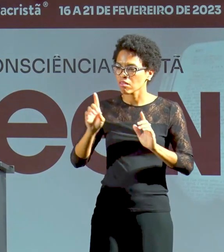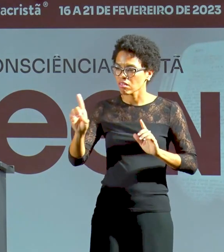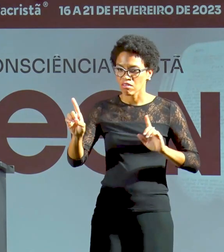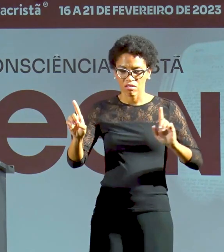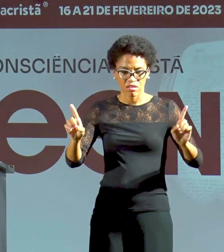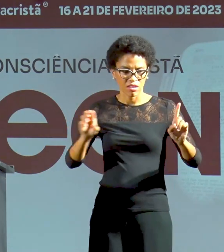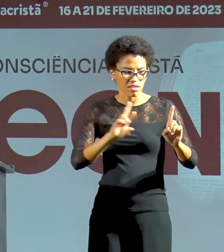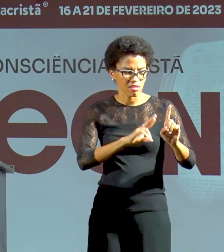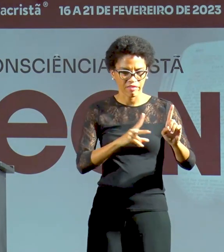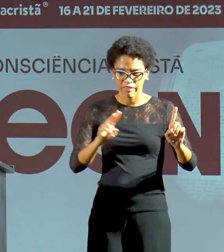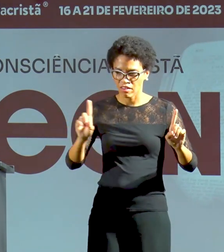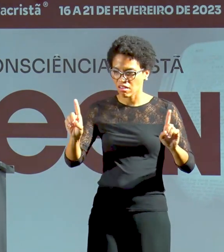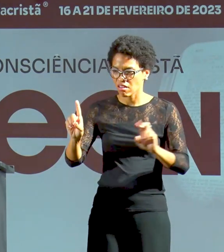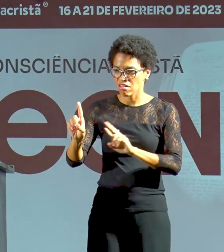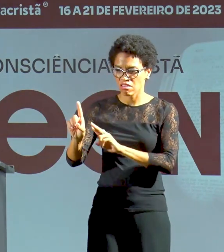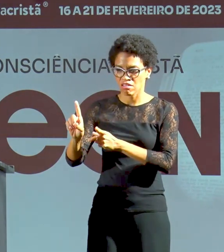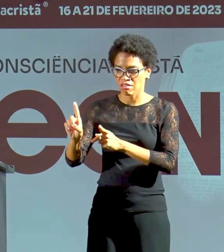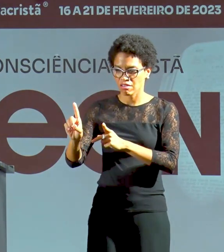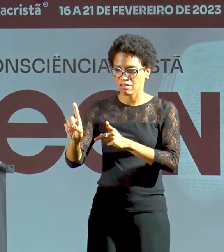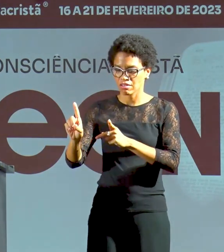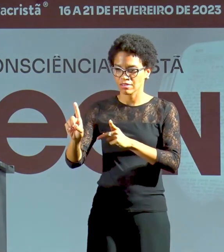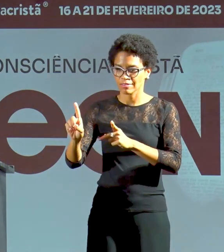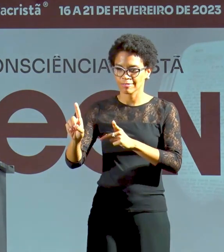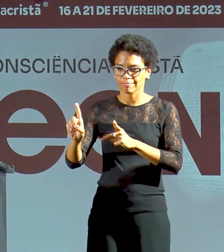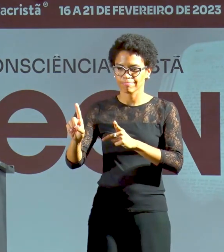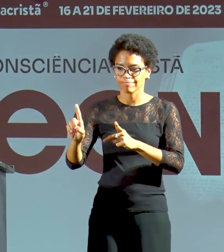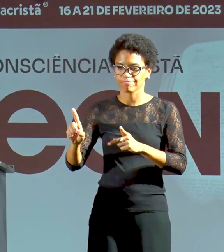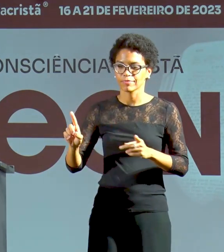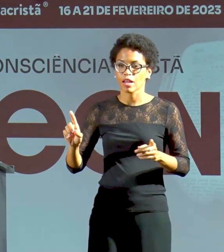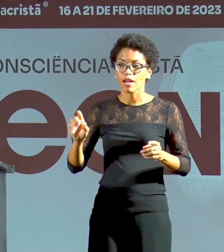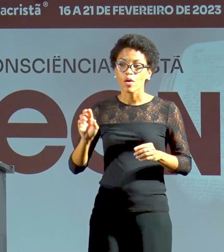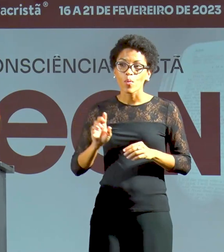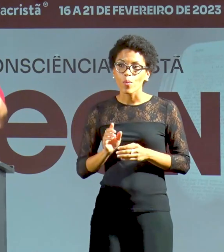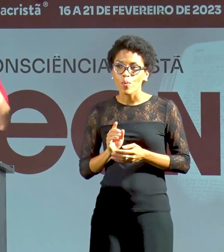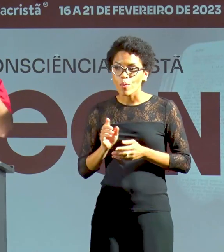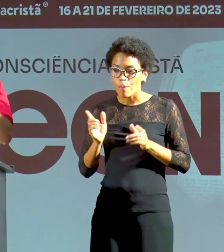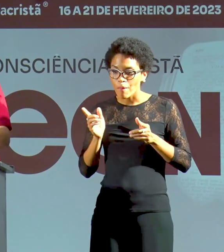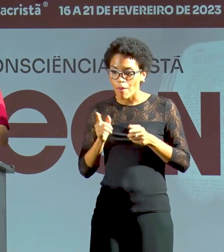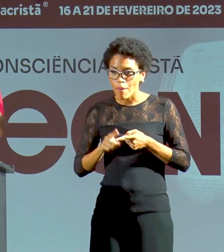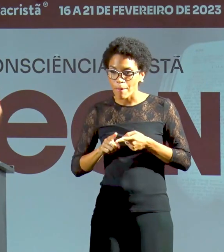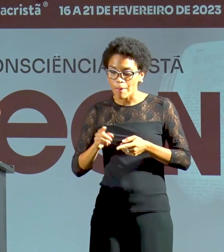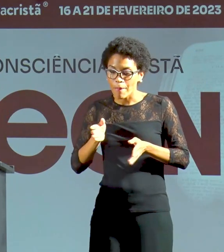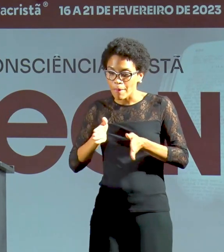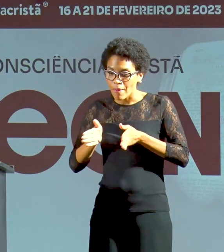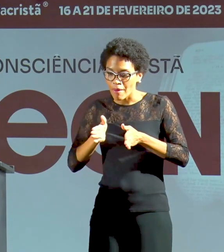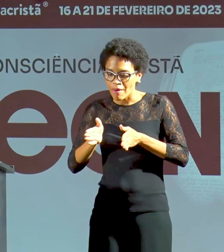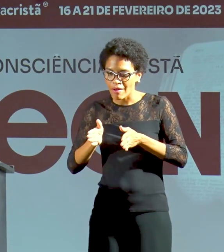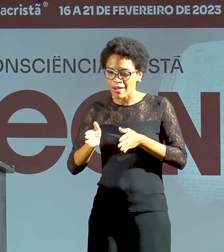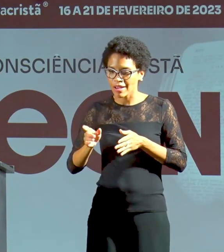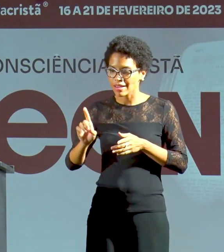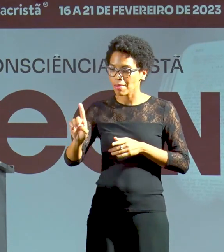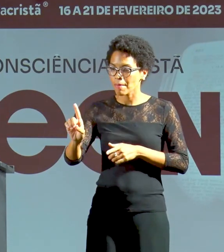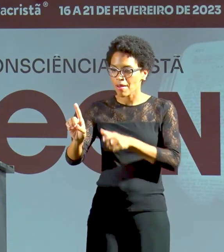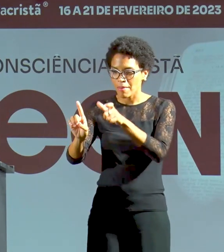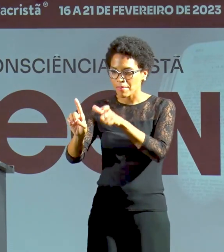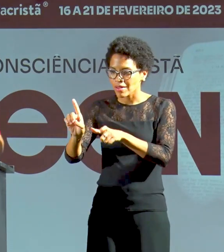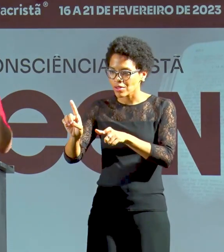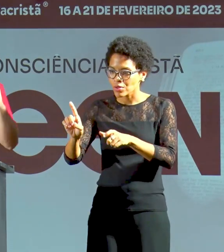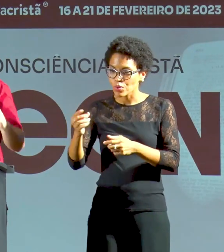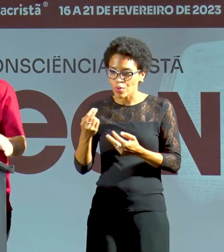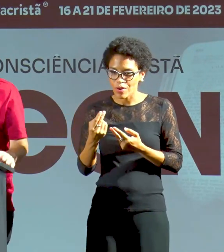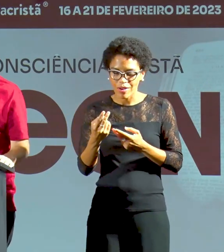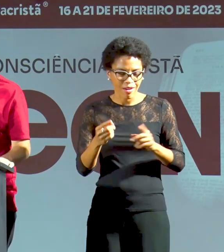Boaz são semelhantes que quando se atraem constrói uma linda história de amor